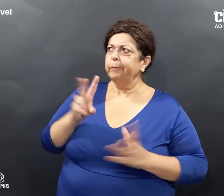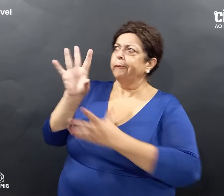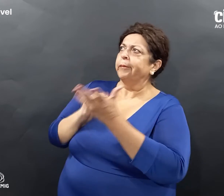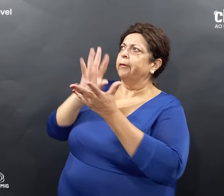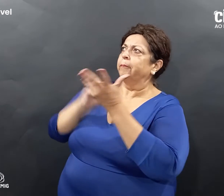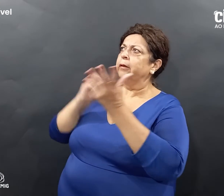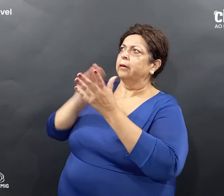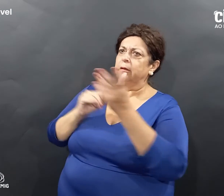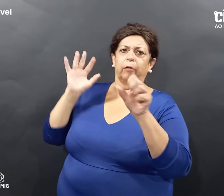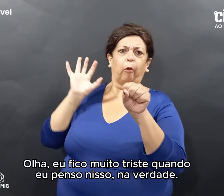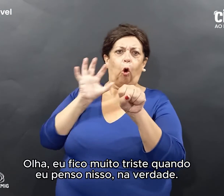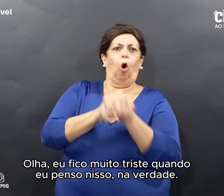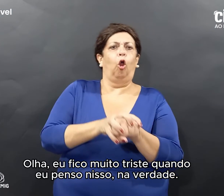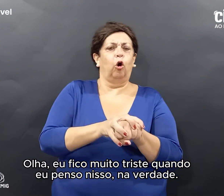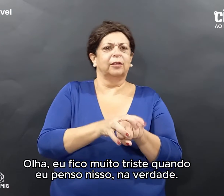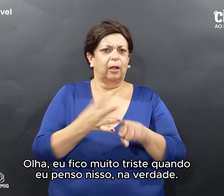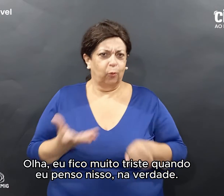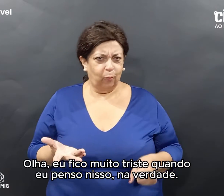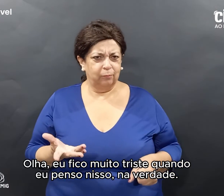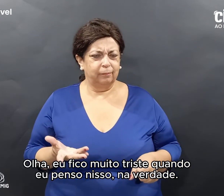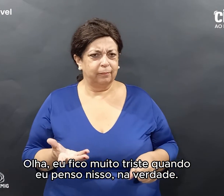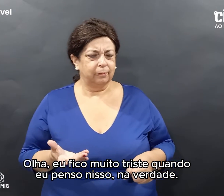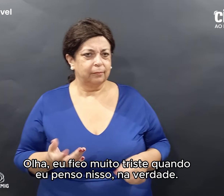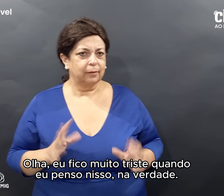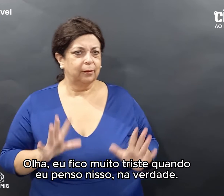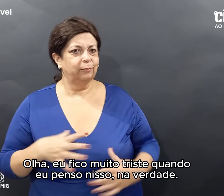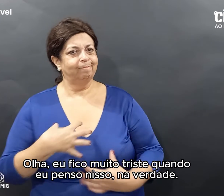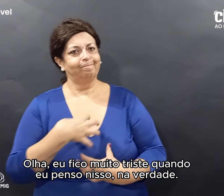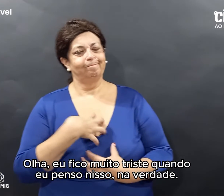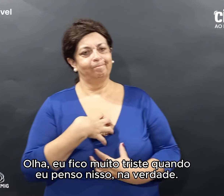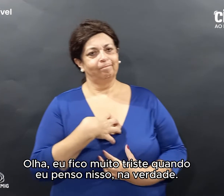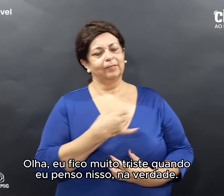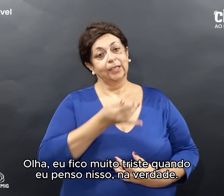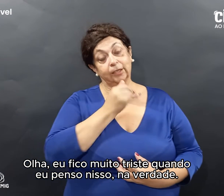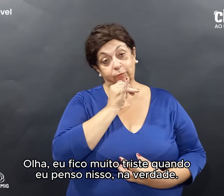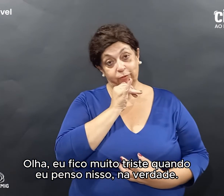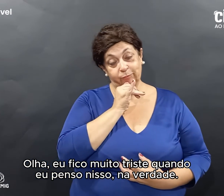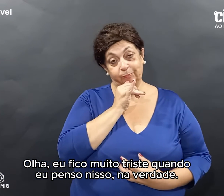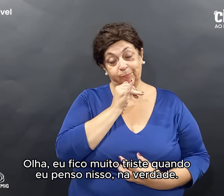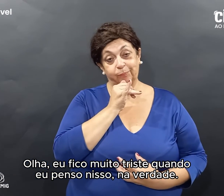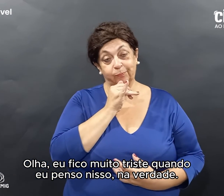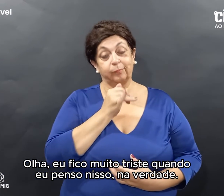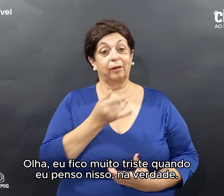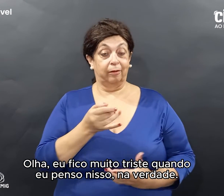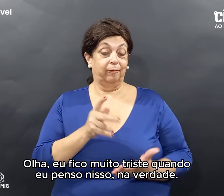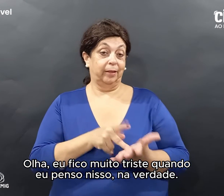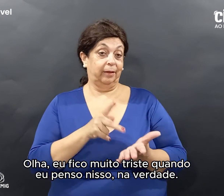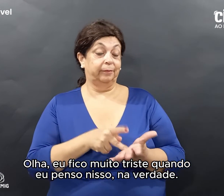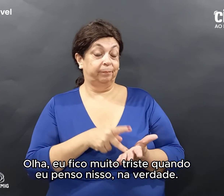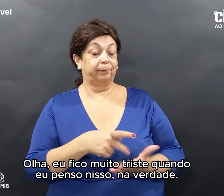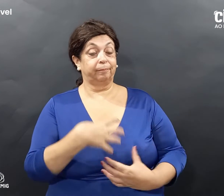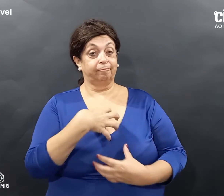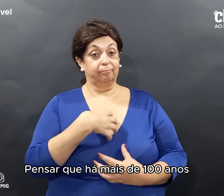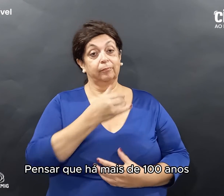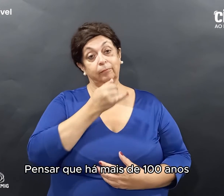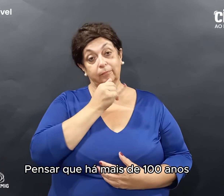colonizadores? Olha, eu fico muito triste quando eu penso nisso, na verdade,